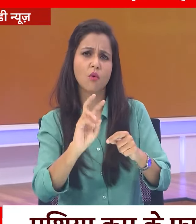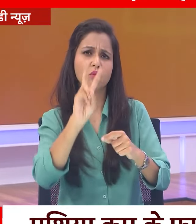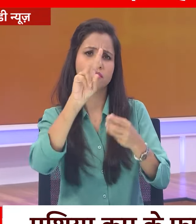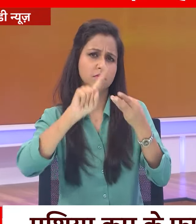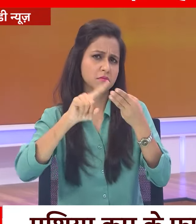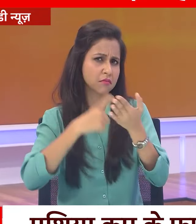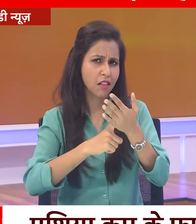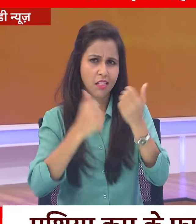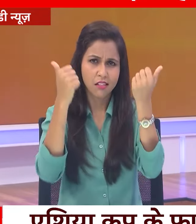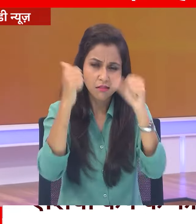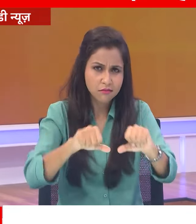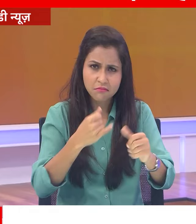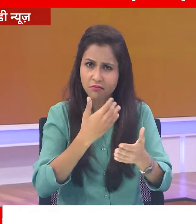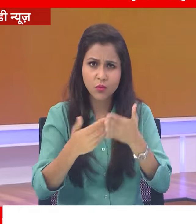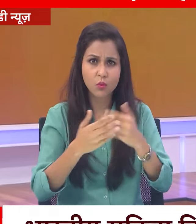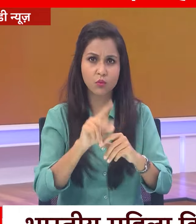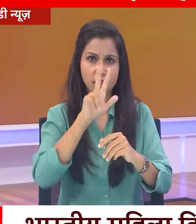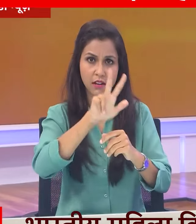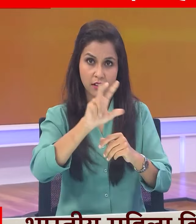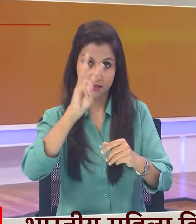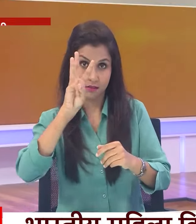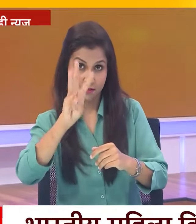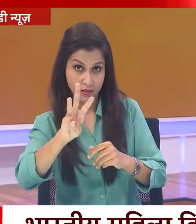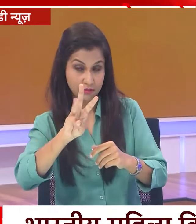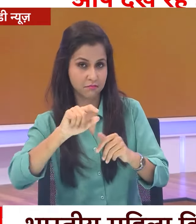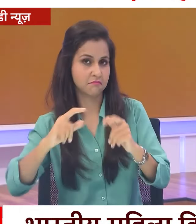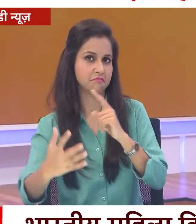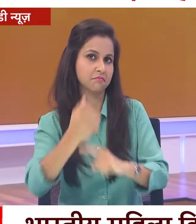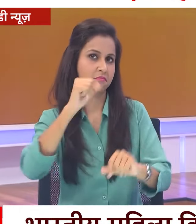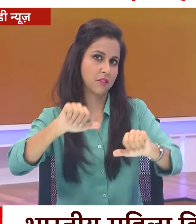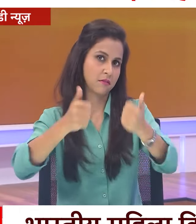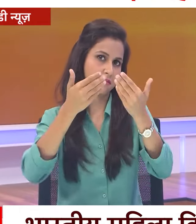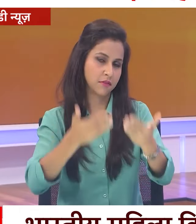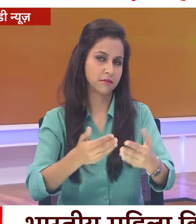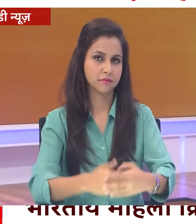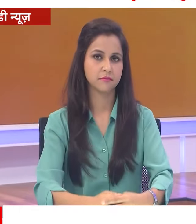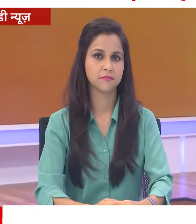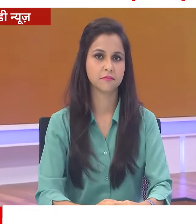बगैर किसी नुकसान के 83 रन बनाकर इस लक्ष्य को हासिल कर लिया।